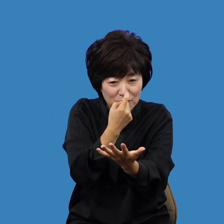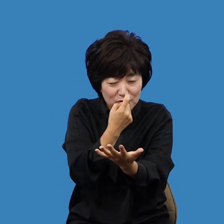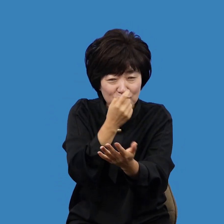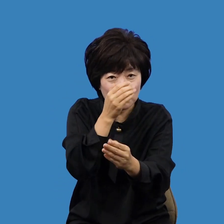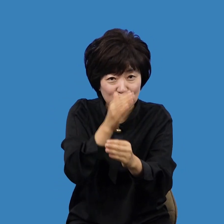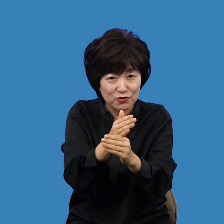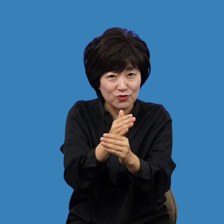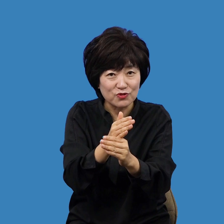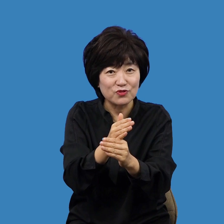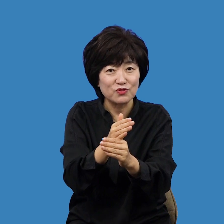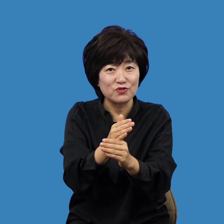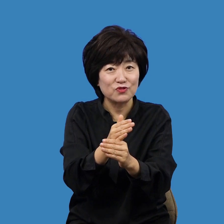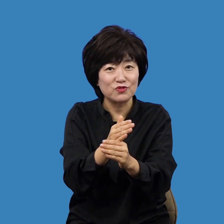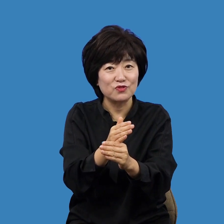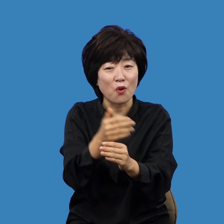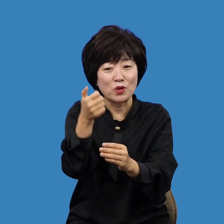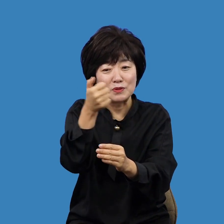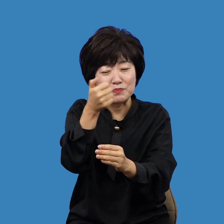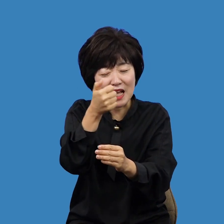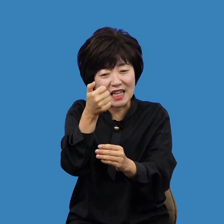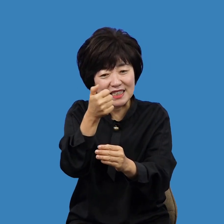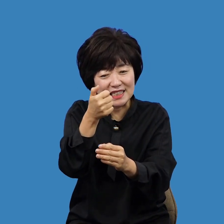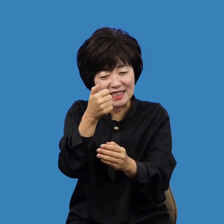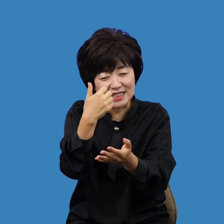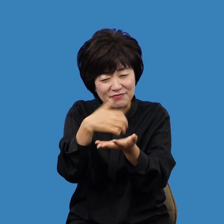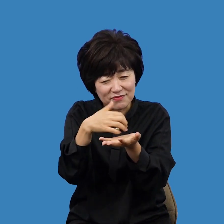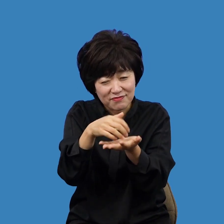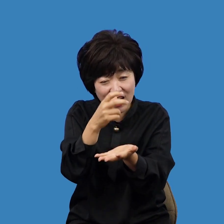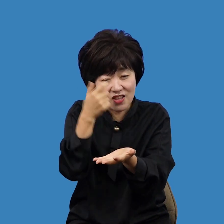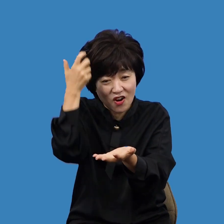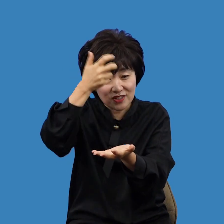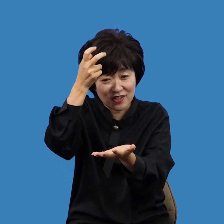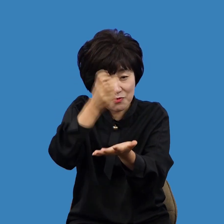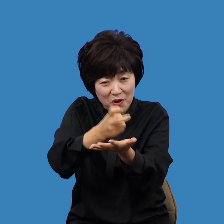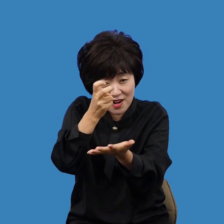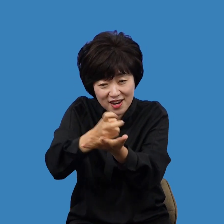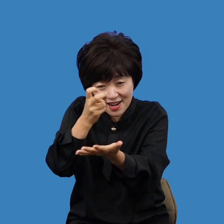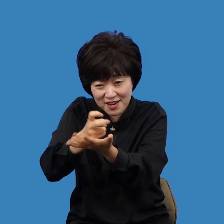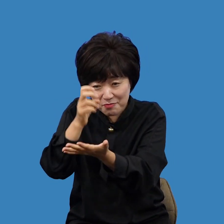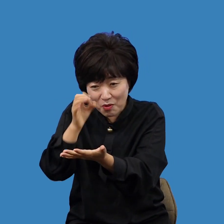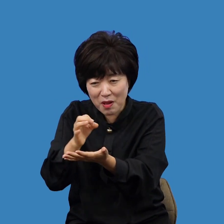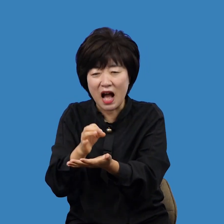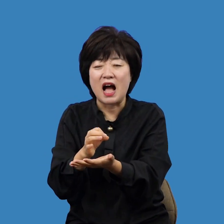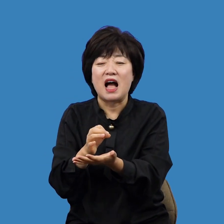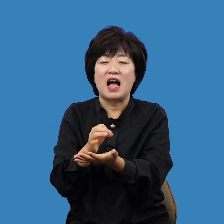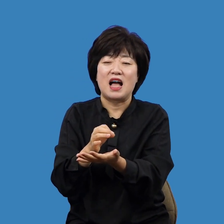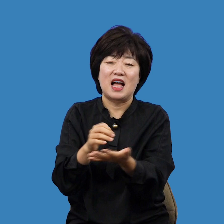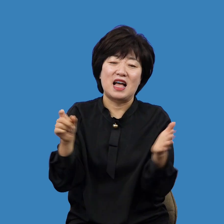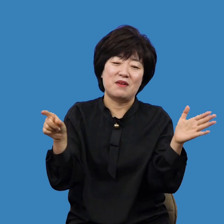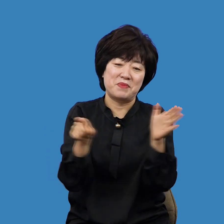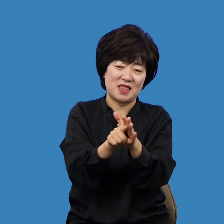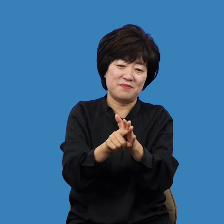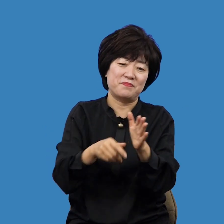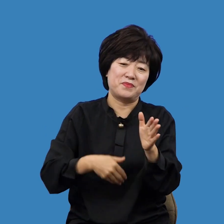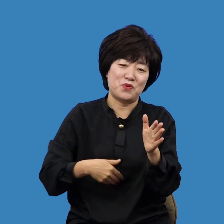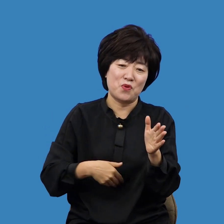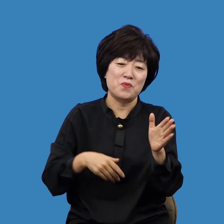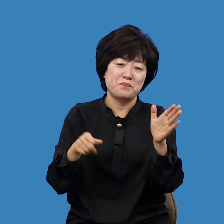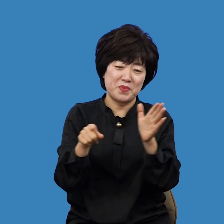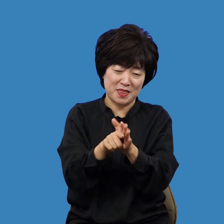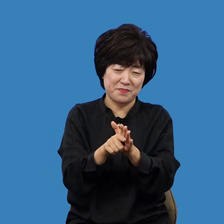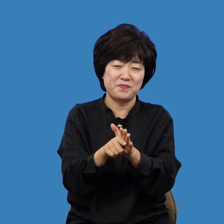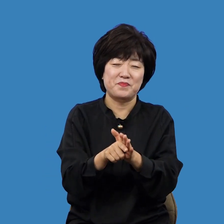50가지 다 살펴보고 나면요 결국 이 모든 것이 뭐냐면 믿음에 대한 다른 표현이라고 하는 걸 알게 될 거예요. 결국엔 믿음에 대한